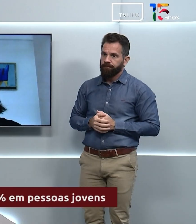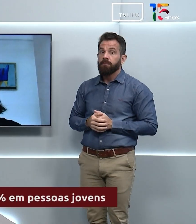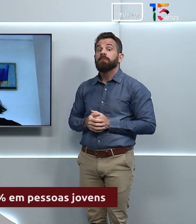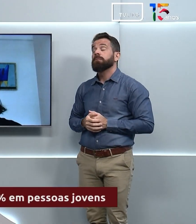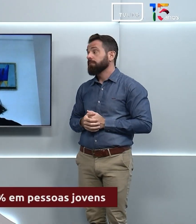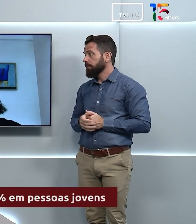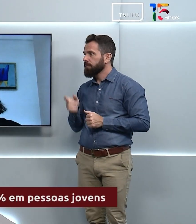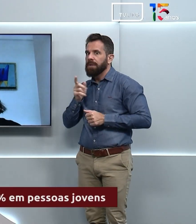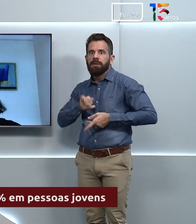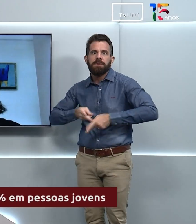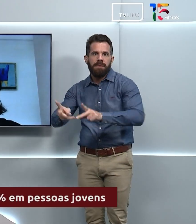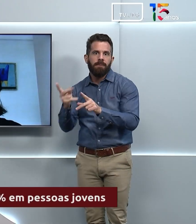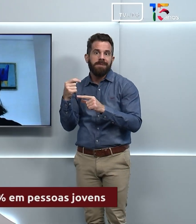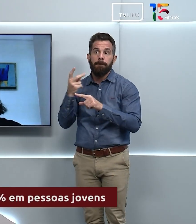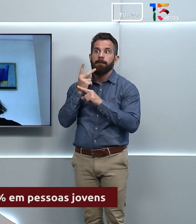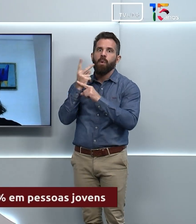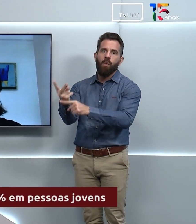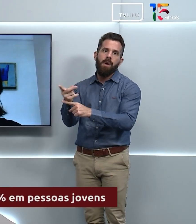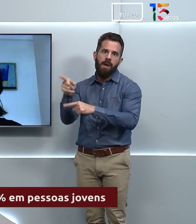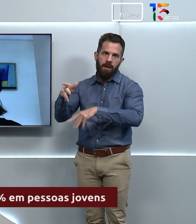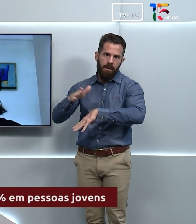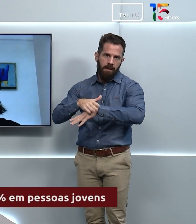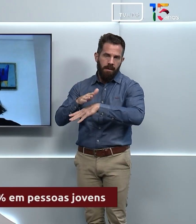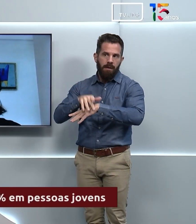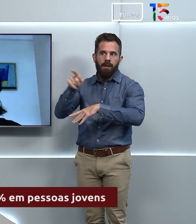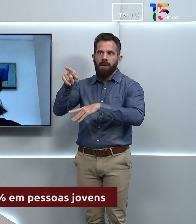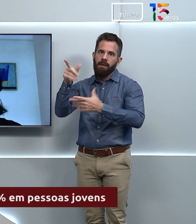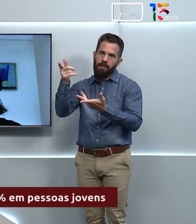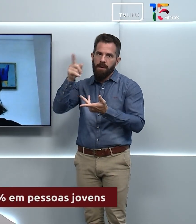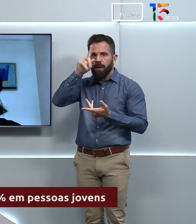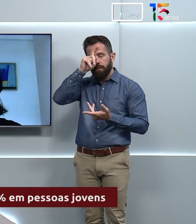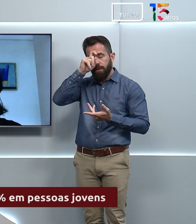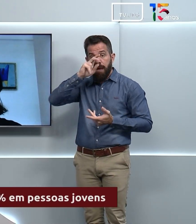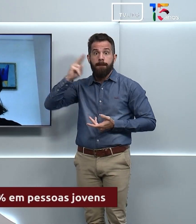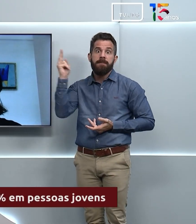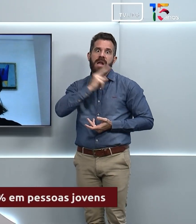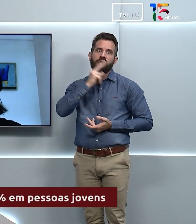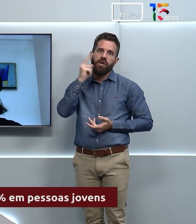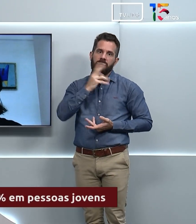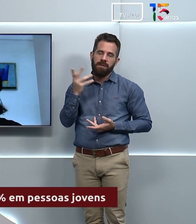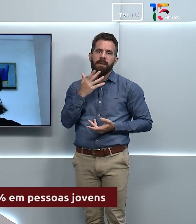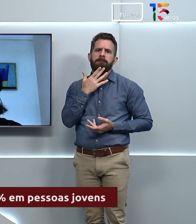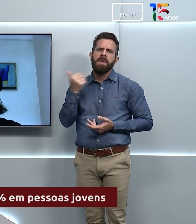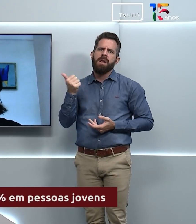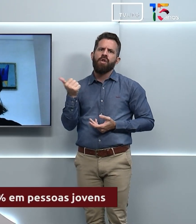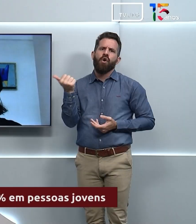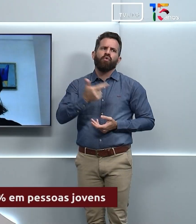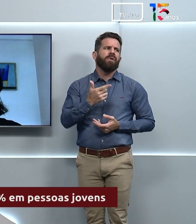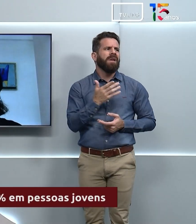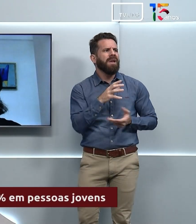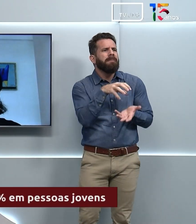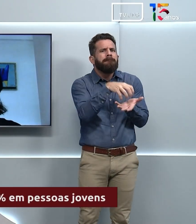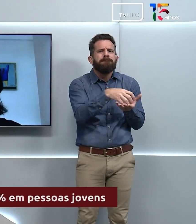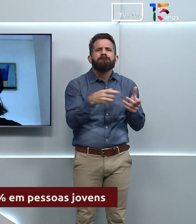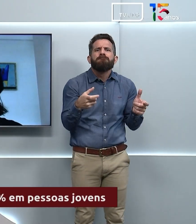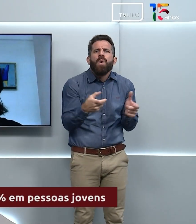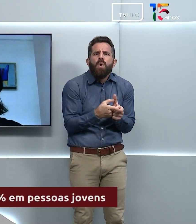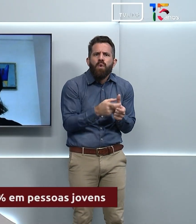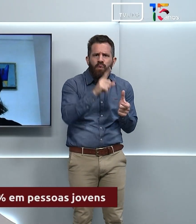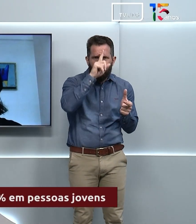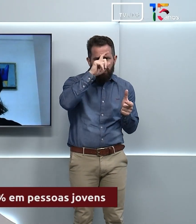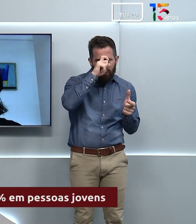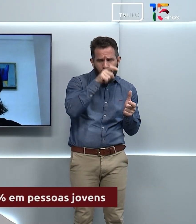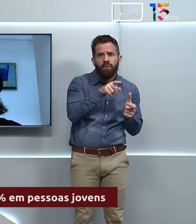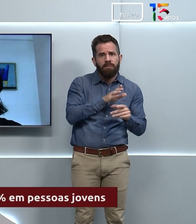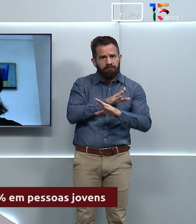a emergência, né, doutora, para já tentar fazer essa tomografia melhor do que ir em posto de saúde ou em outro tipo de atendimento. Procura, então,